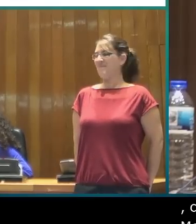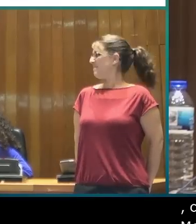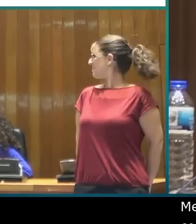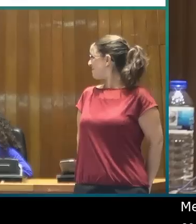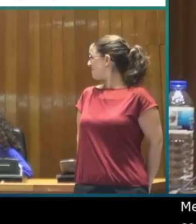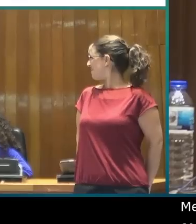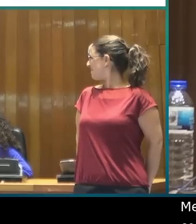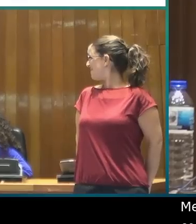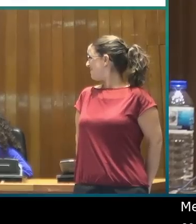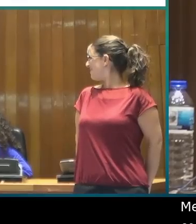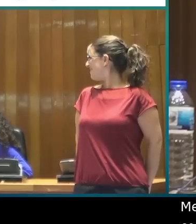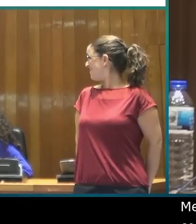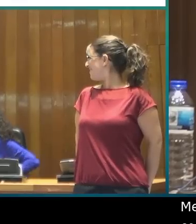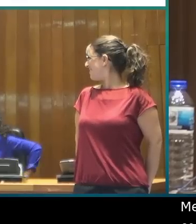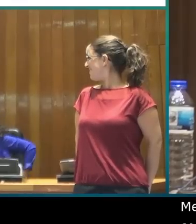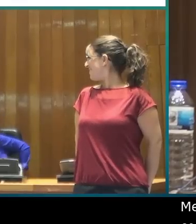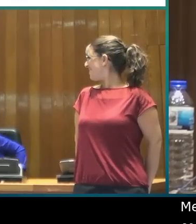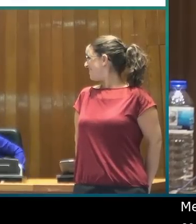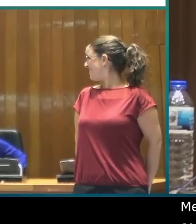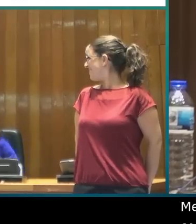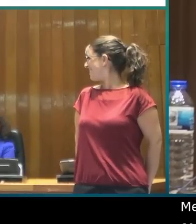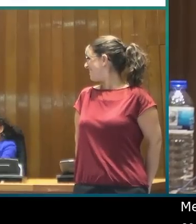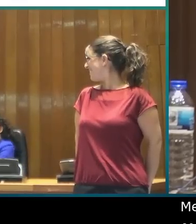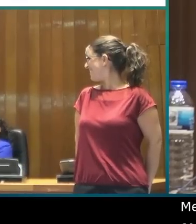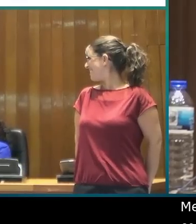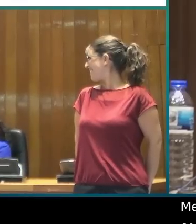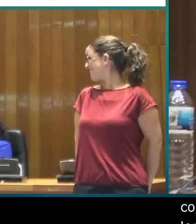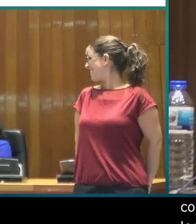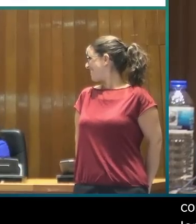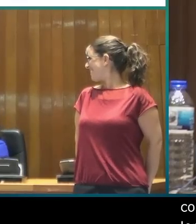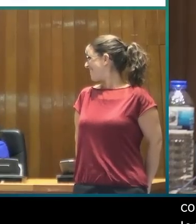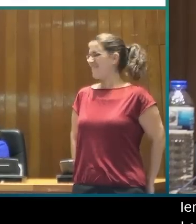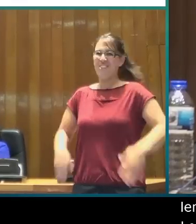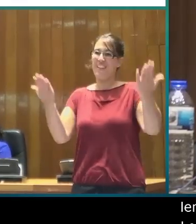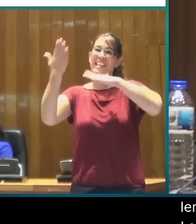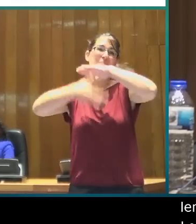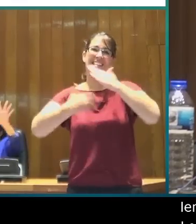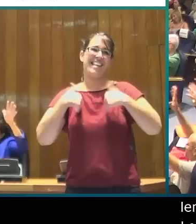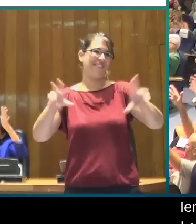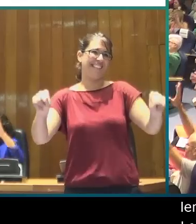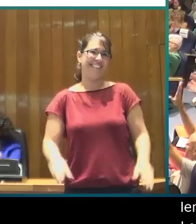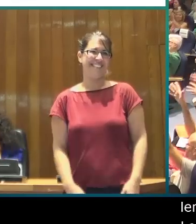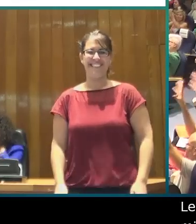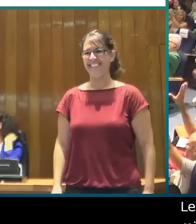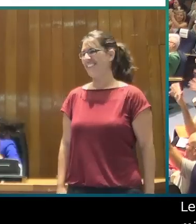nivel en lengua de signos es bastante básico, con lo cual hasta aquí puedo llegar.